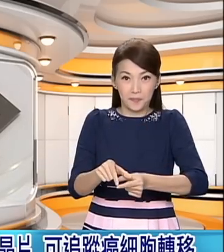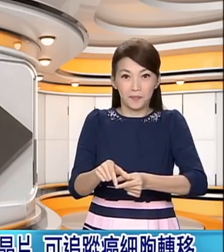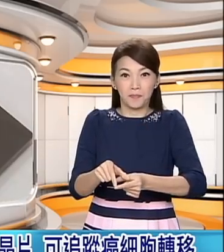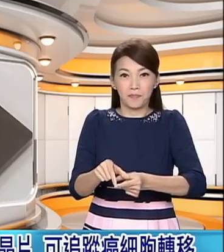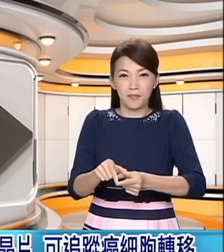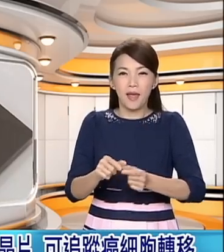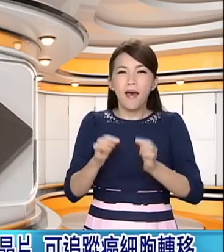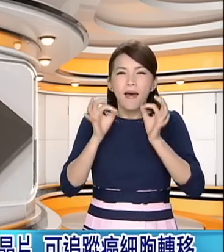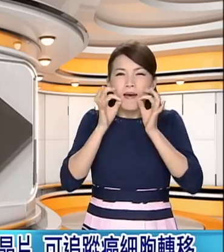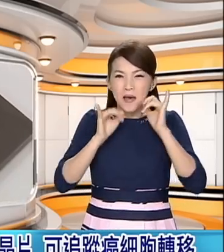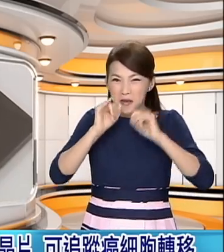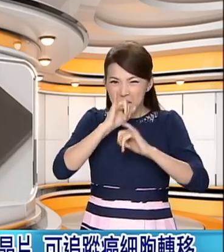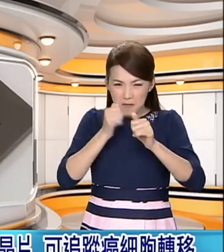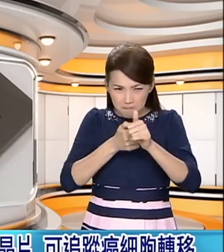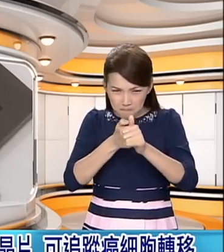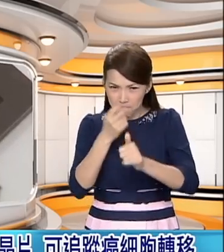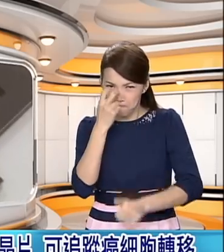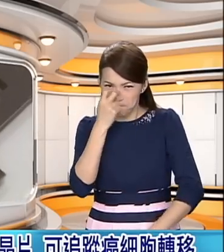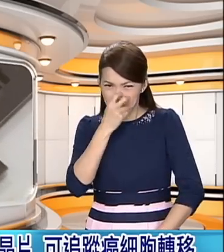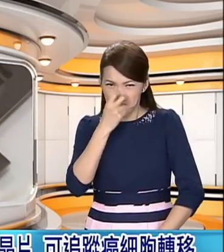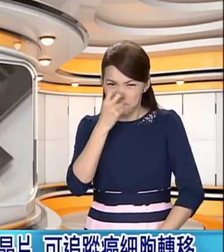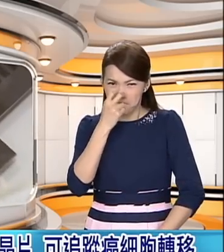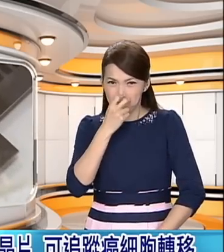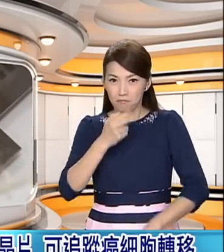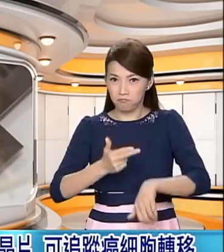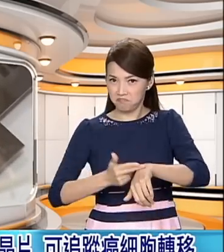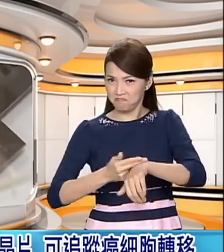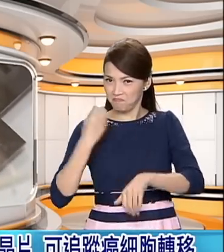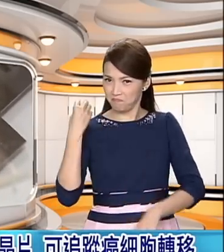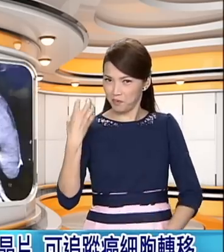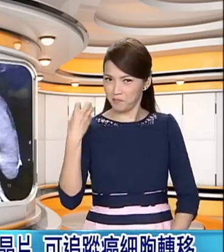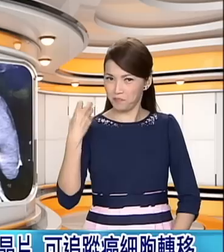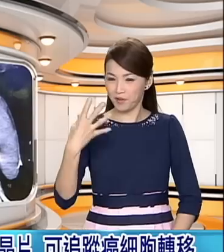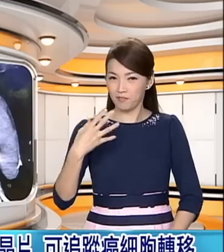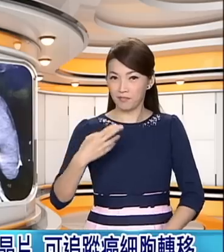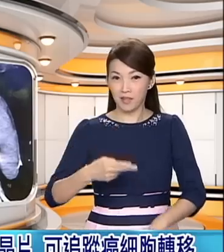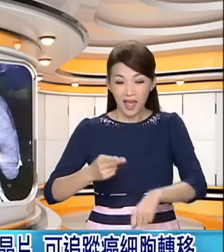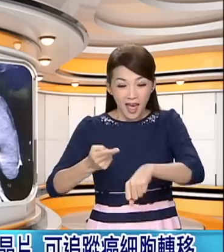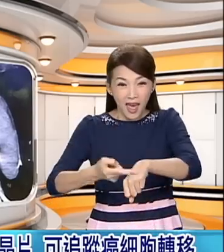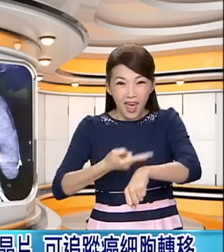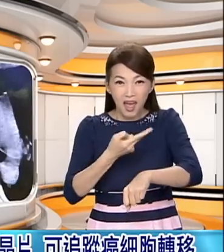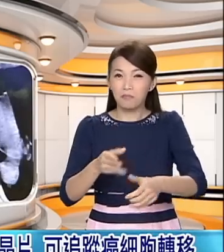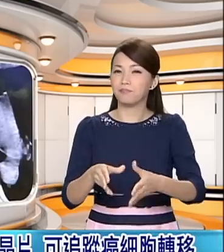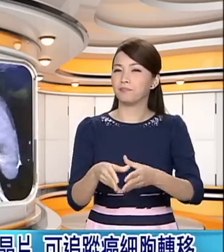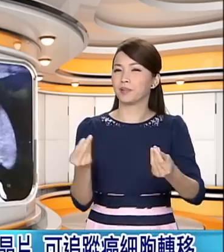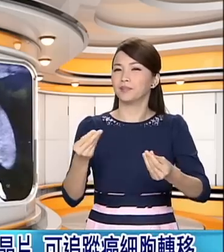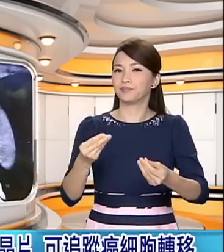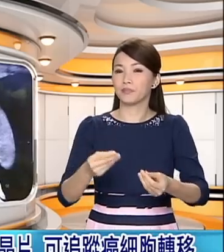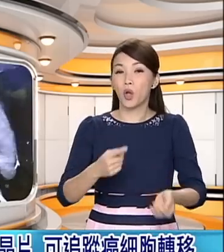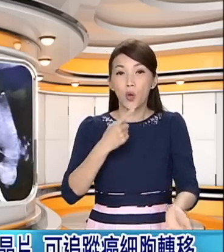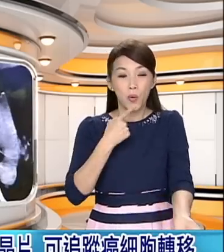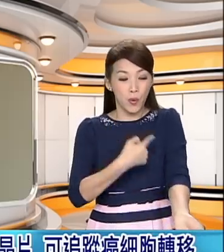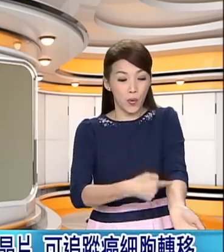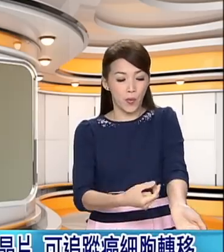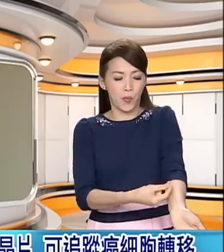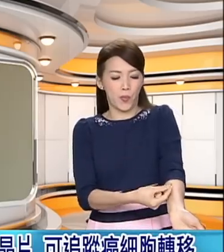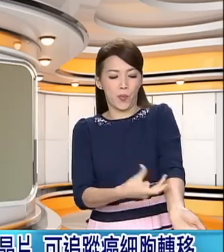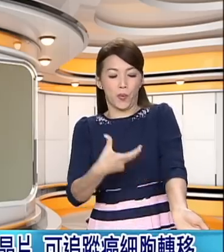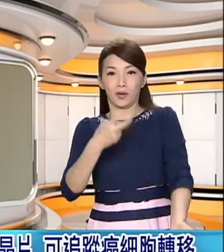法。不用透过侵入式的切片，只要抽血就能够追踪血液内的癌细胞跟